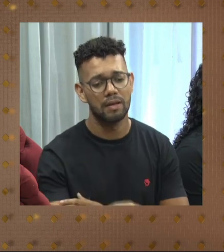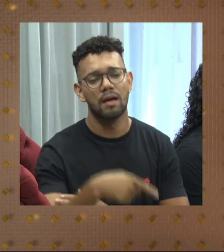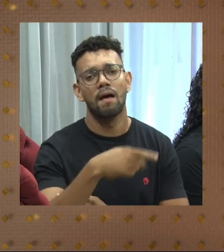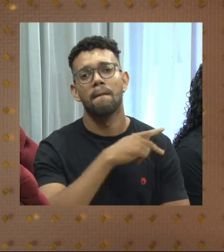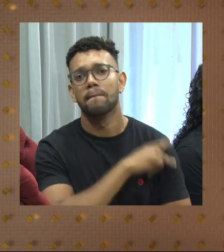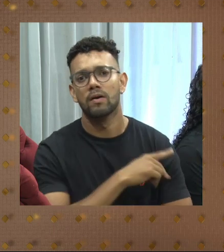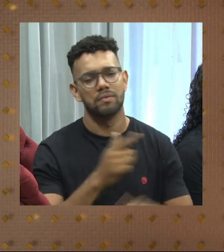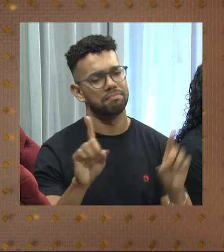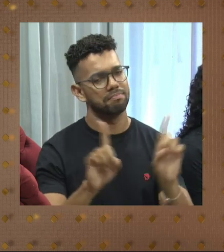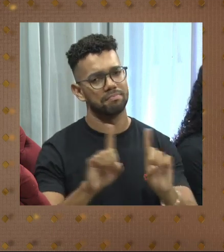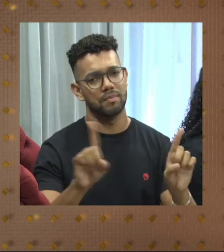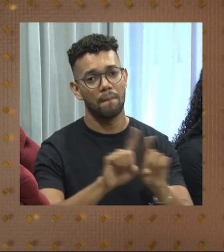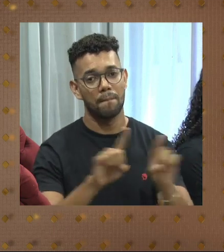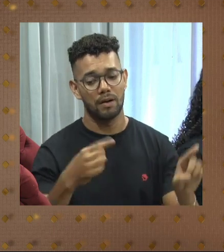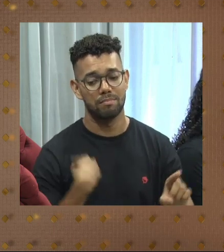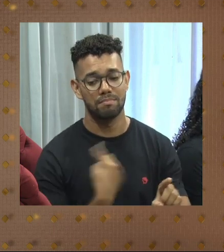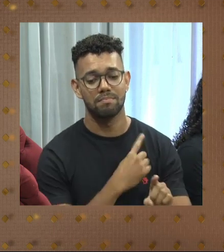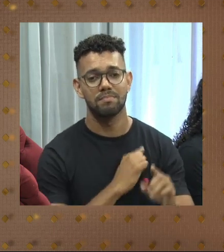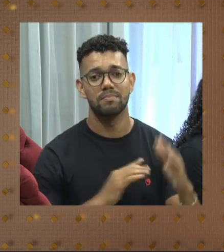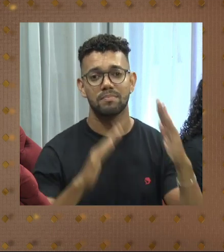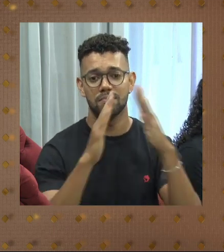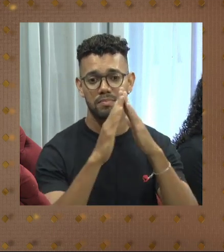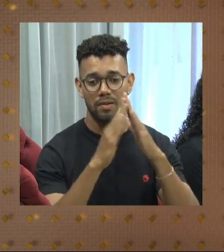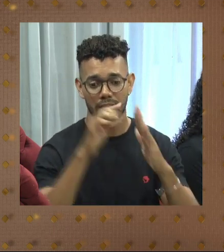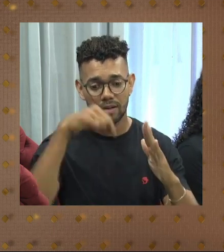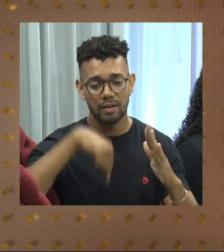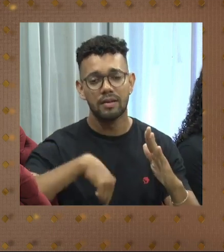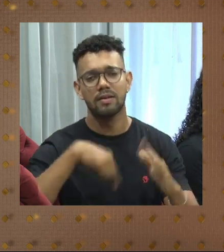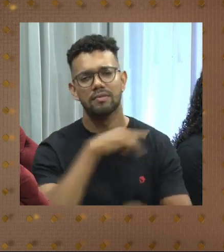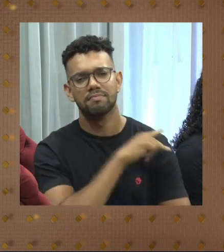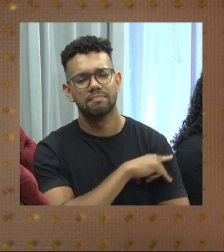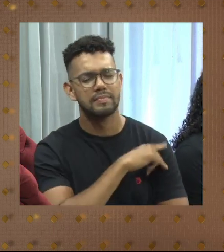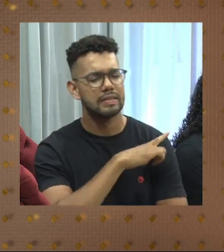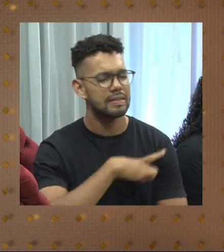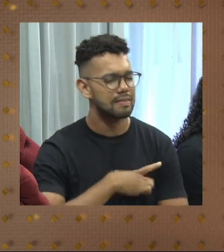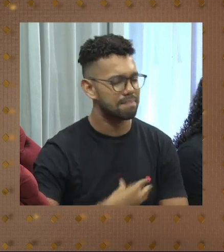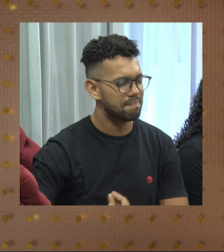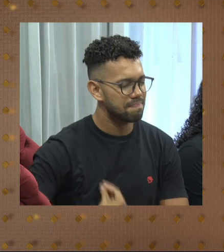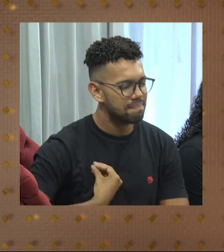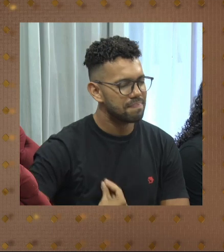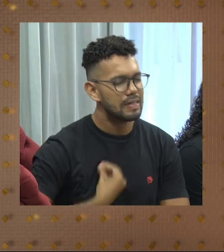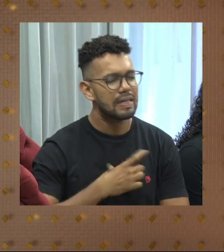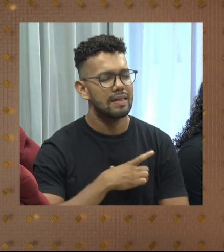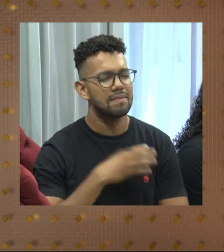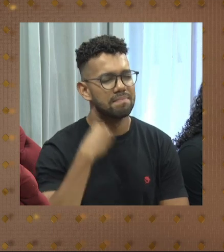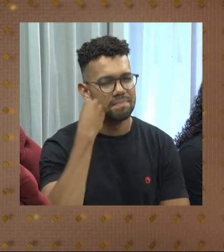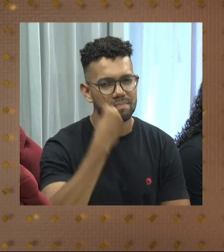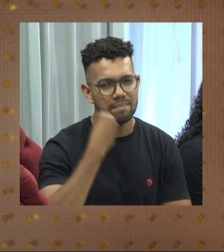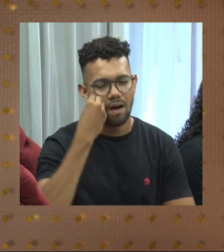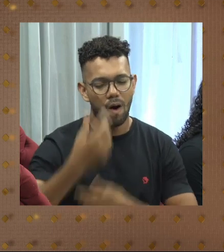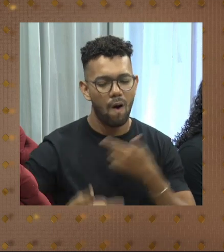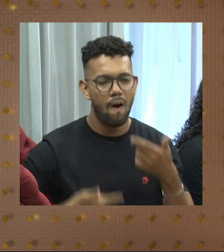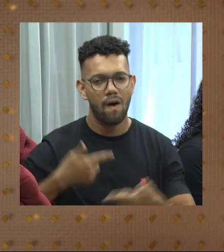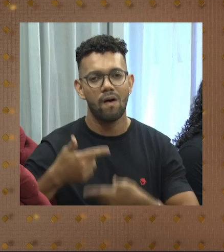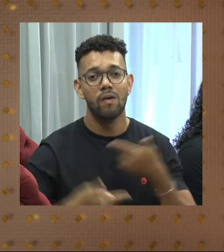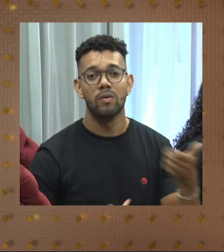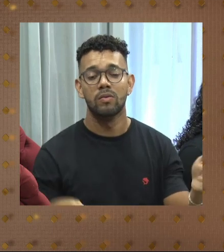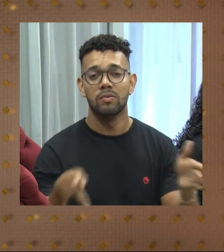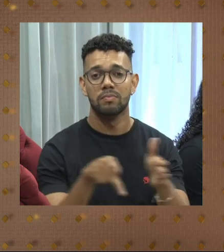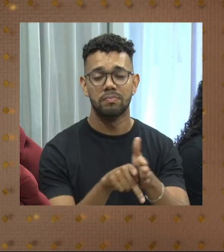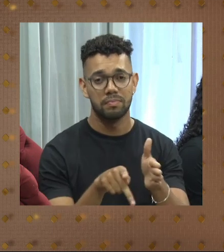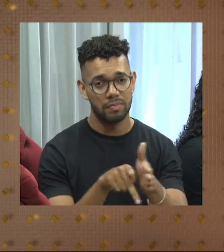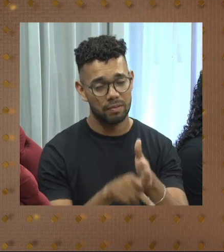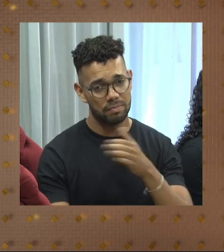Ceará. Mas nós moramos aqui, então, assim, ou piauienses, ou que vivem, né, e trabalham no Piauí, fazendo